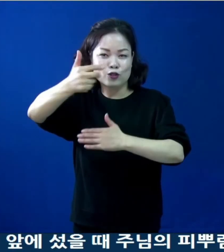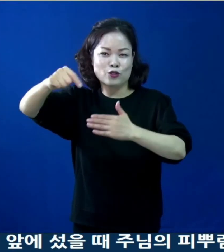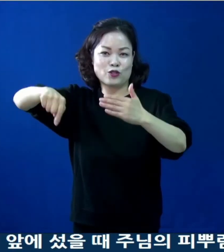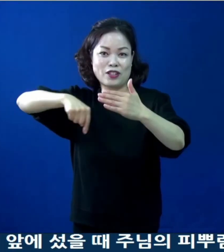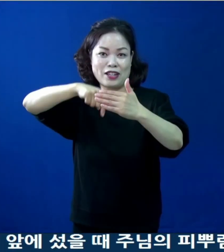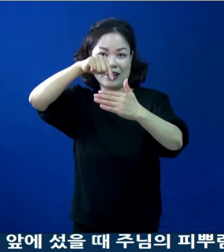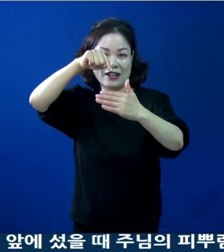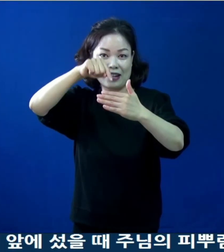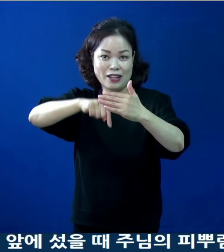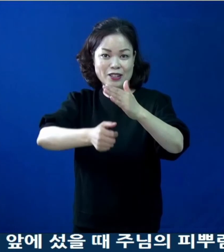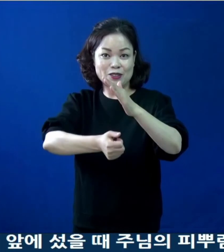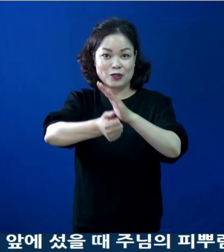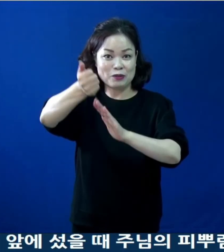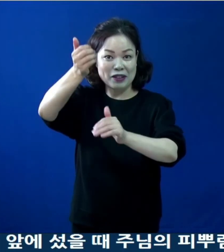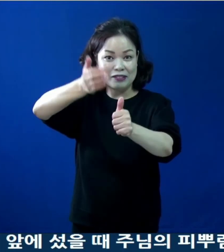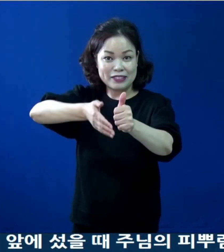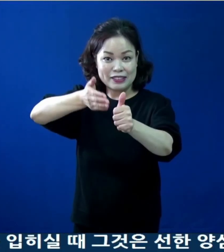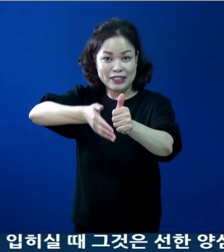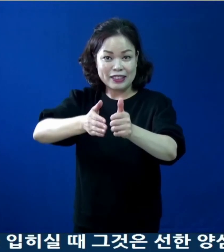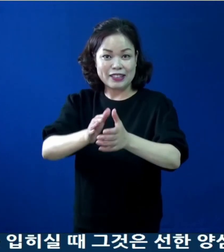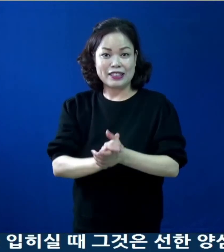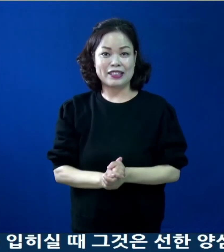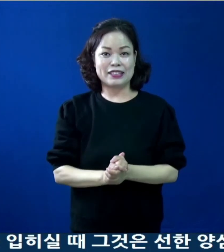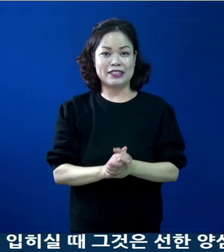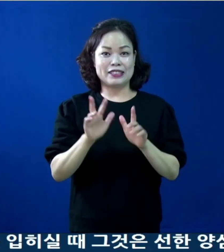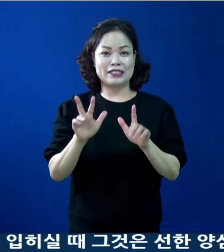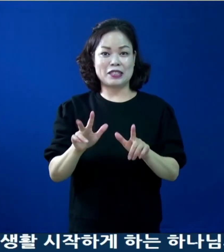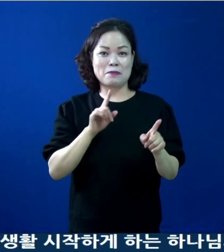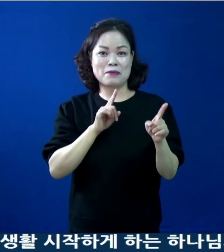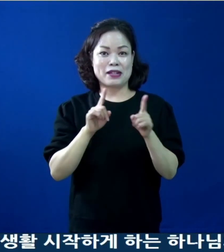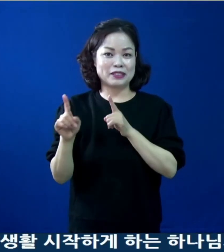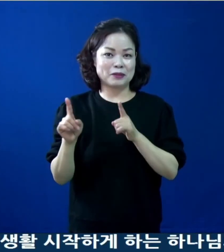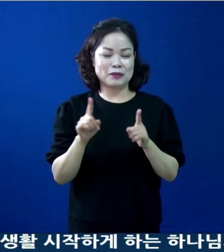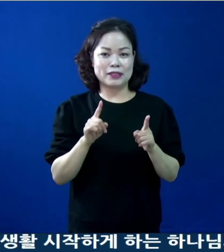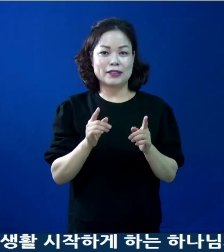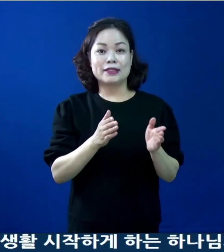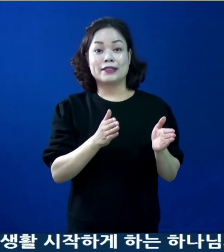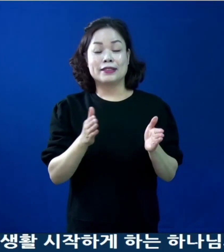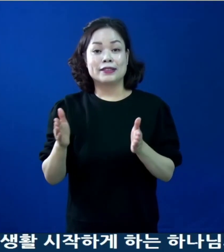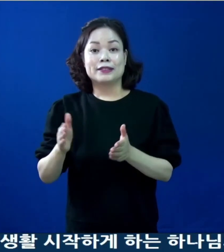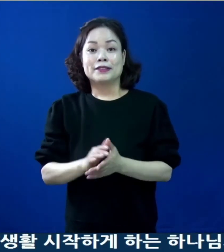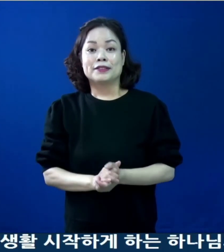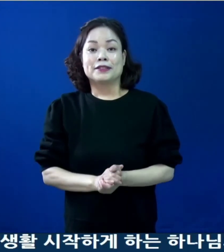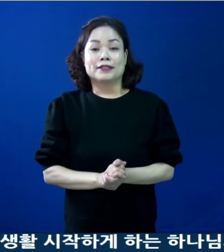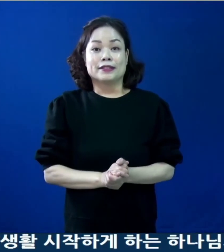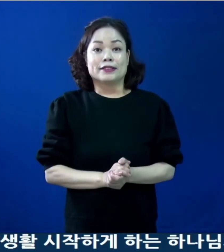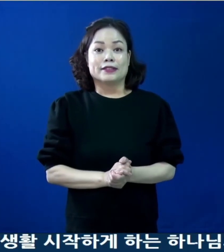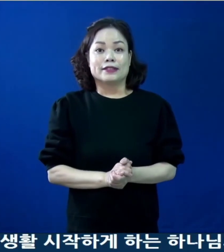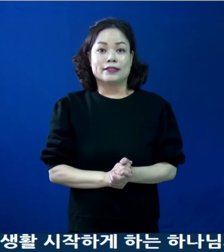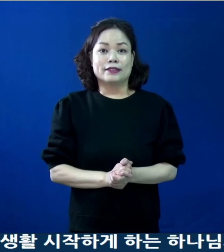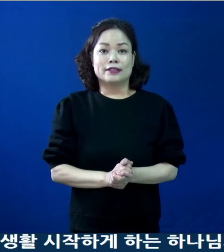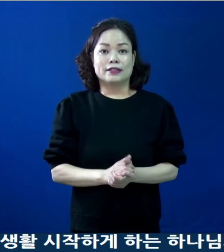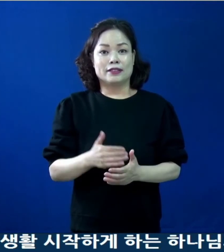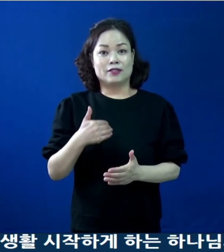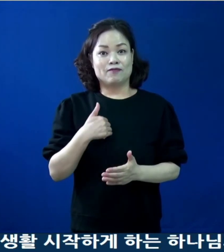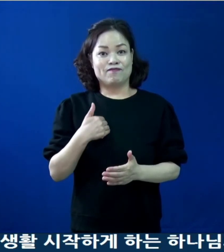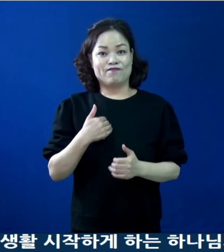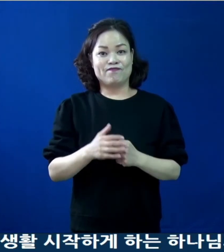안에서 소망합니다. 이제 말씀을 정리합니다. 저는